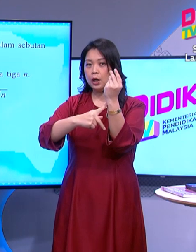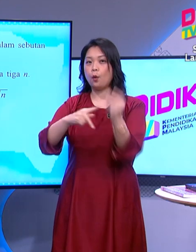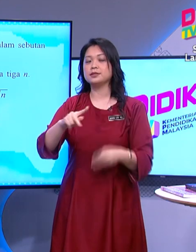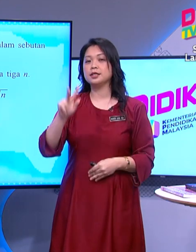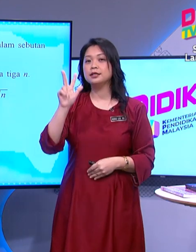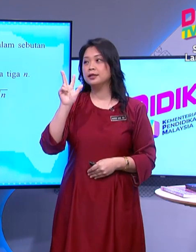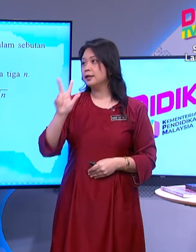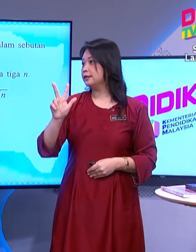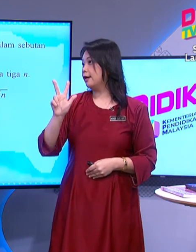wase